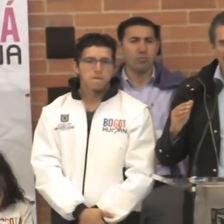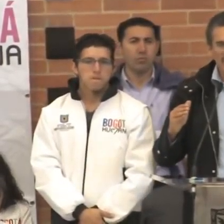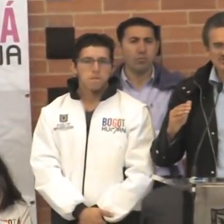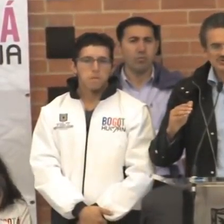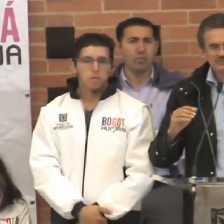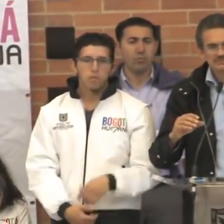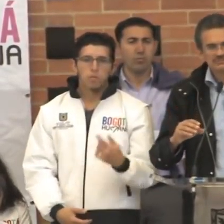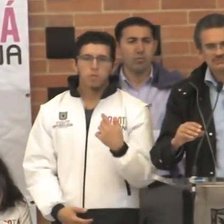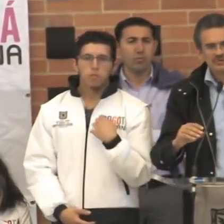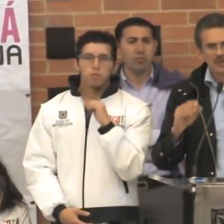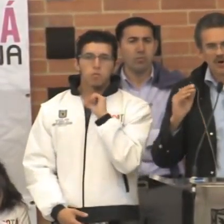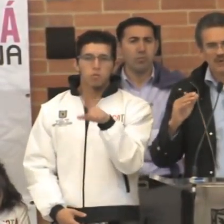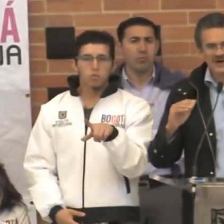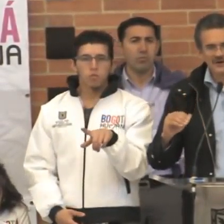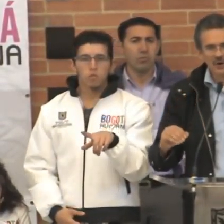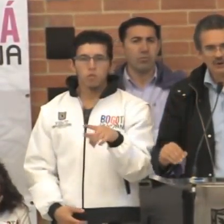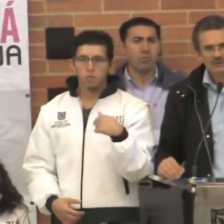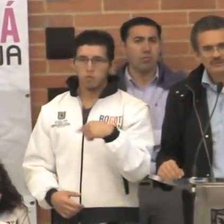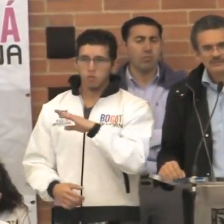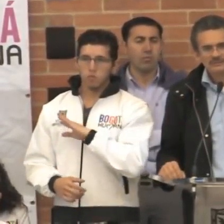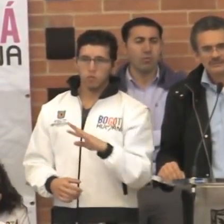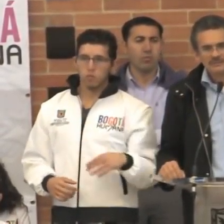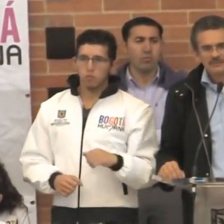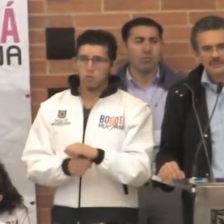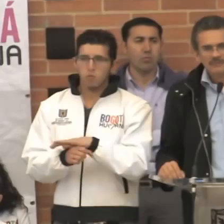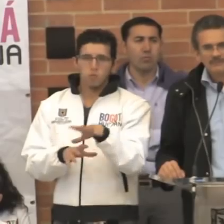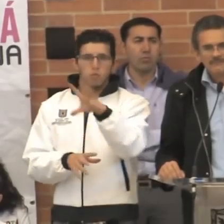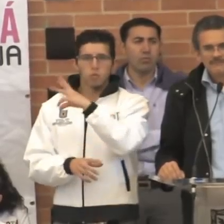y estamos como gobierno